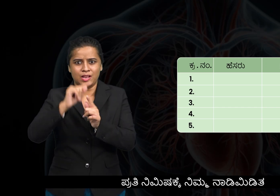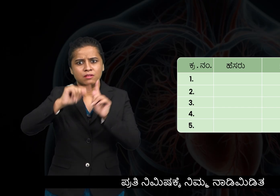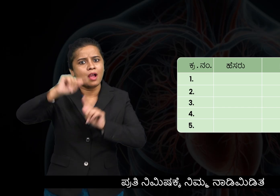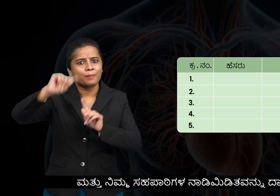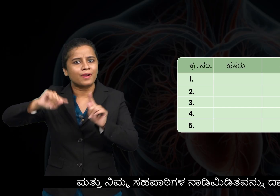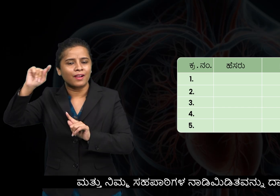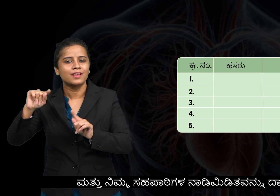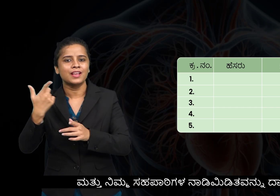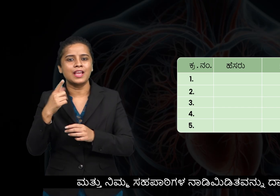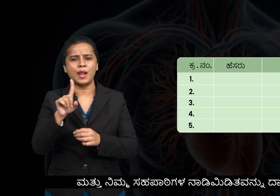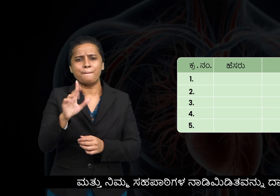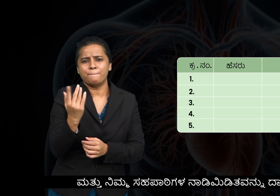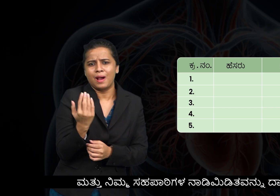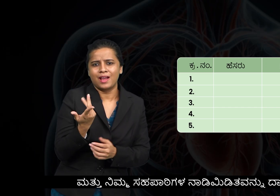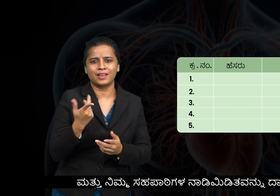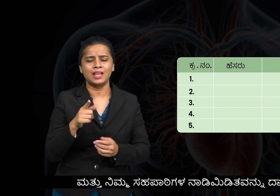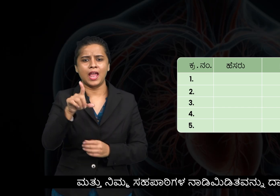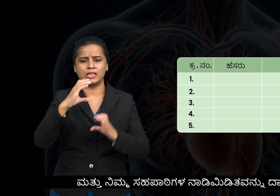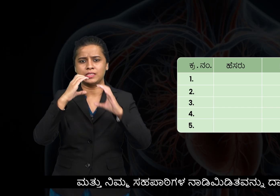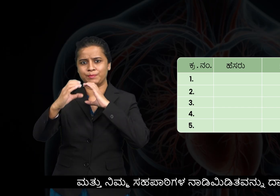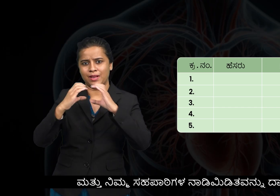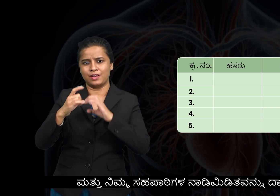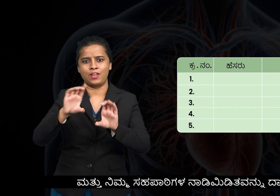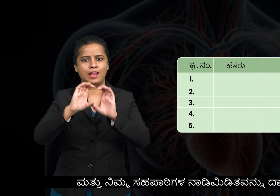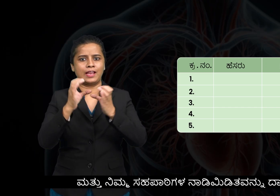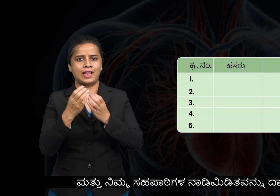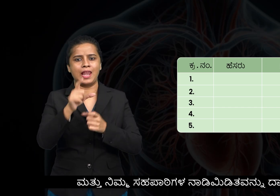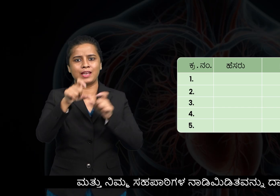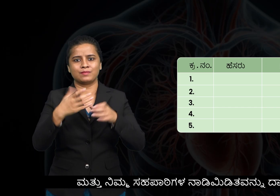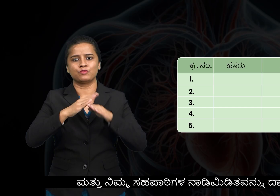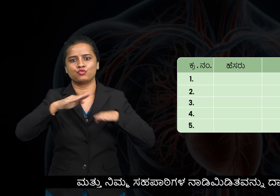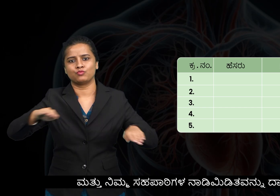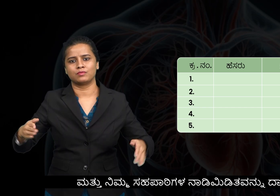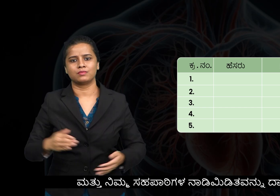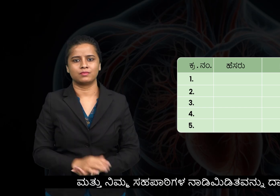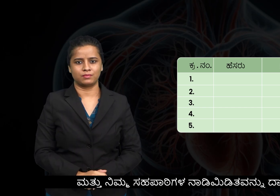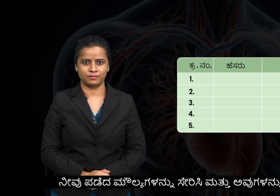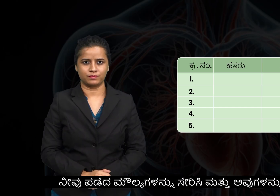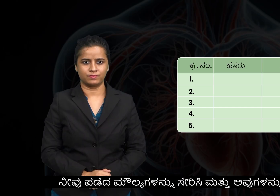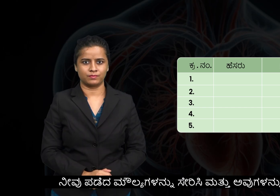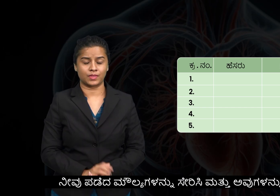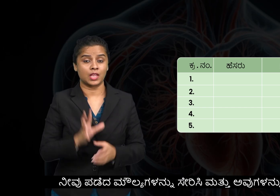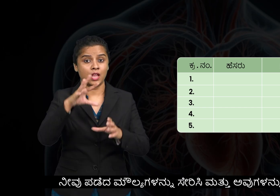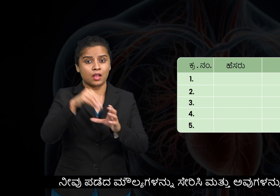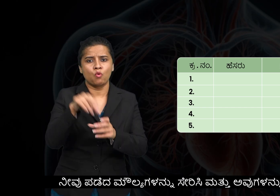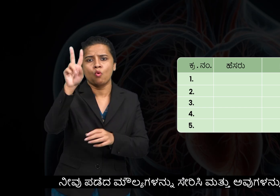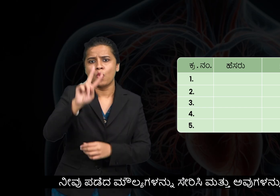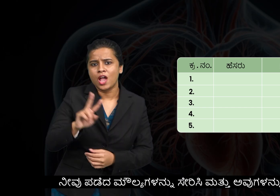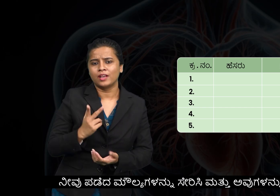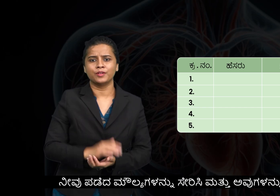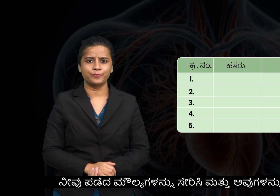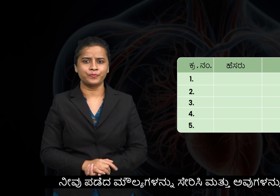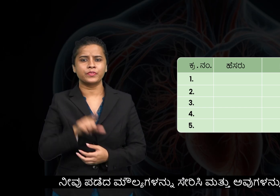ನಾಡಿ ಮಿಡಿತ ಮತ್ತು ನಿಮ್ಮ ಸಹಪಾಠಿಗಳ ನಾಡಿ ಮಿಡಿತವನ್ನು ದಾಖಲಿಸಿ. ನೀವು ಪಡೆದ